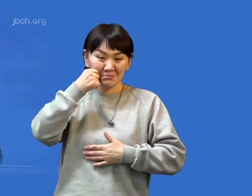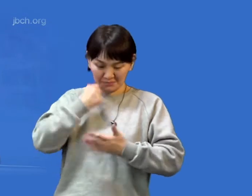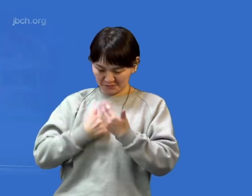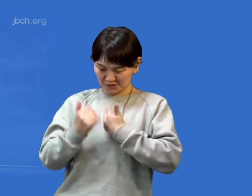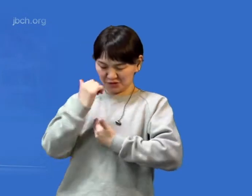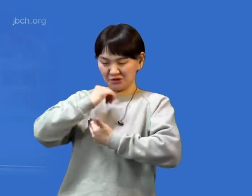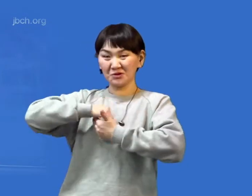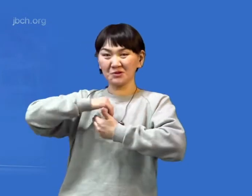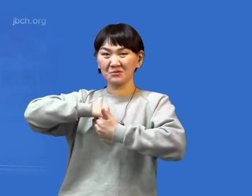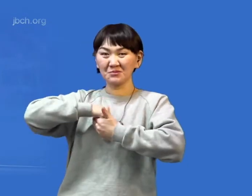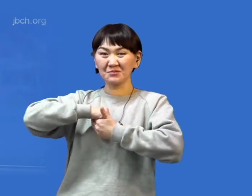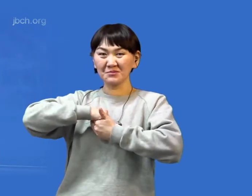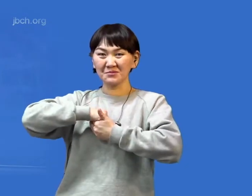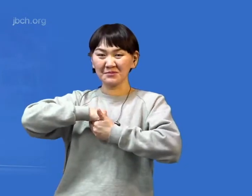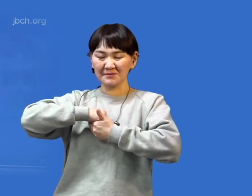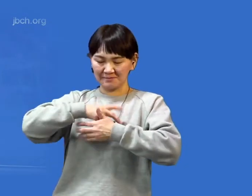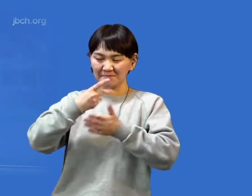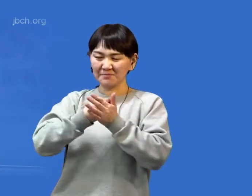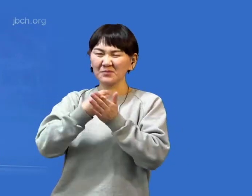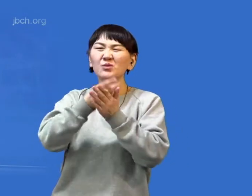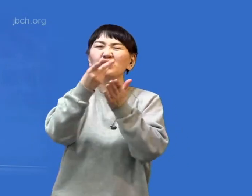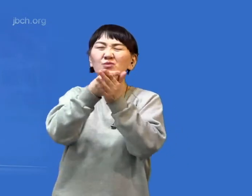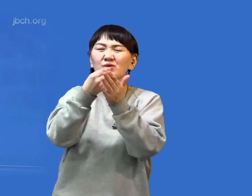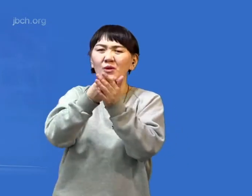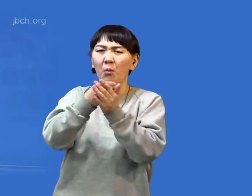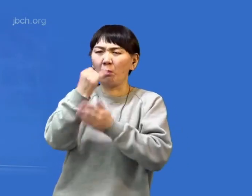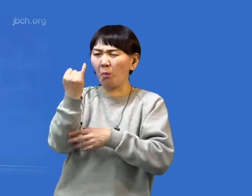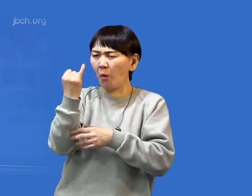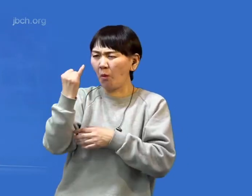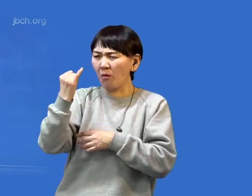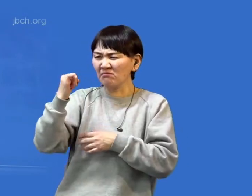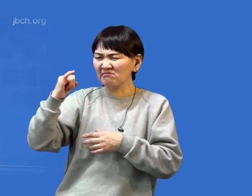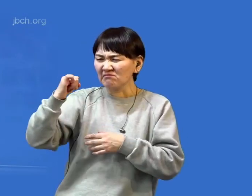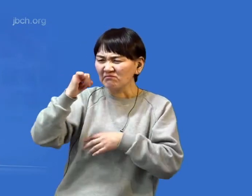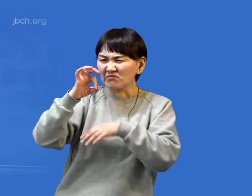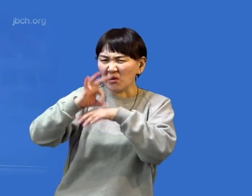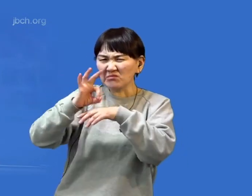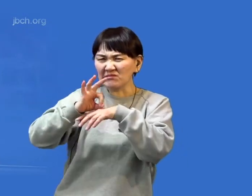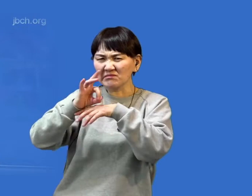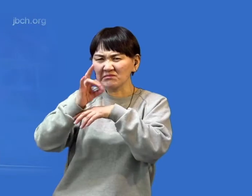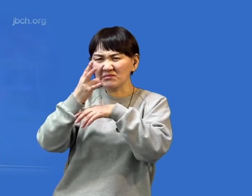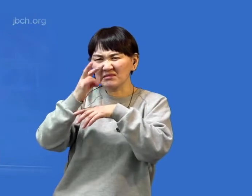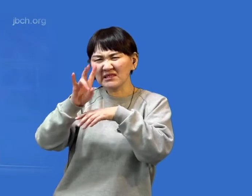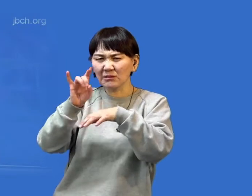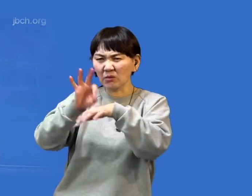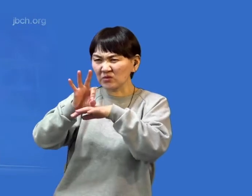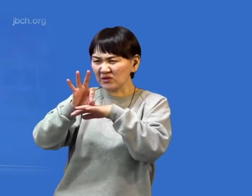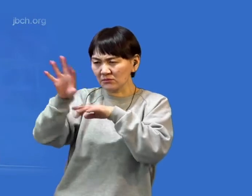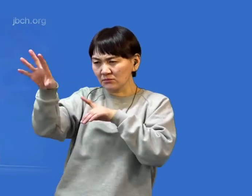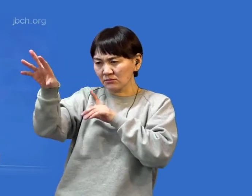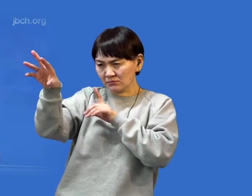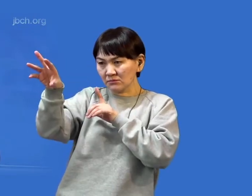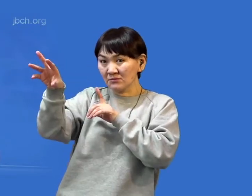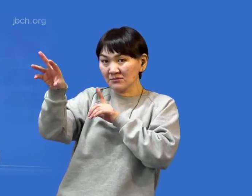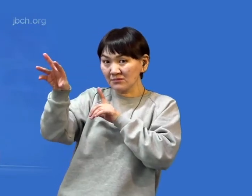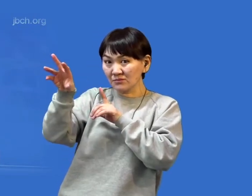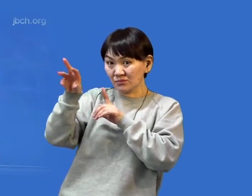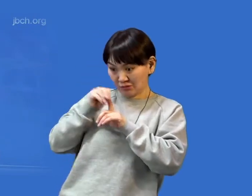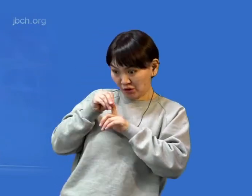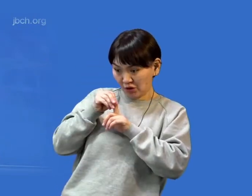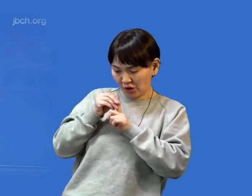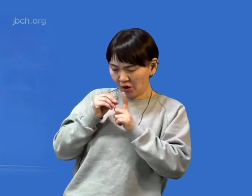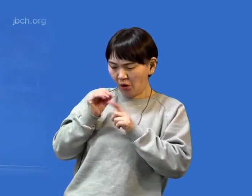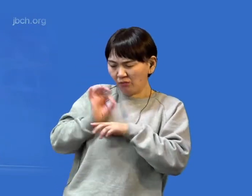өөр муу тэгээ бактери ороод ирэх юм бол бидний бие дотор түүний эсрэг тэмцэж чаддаг.